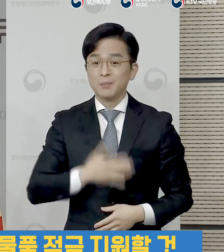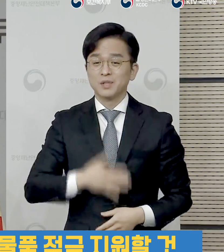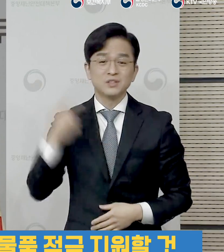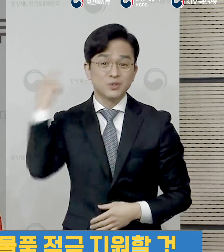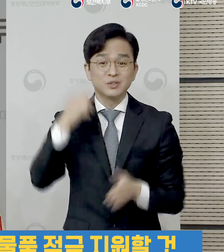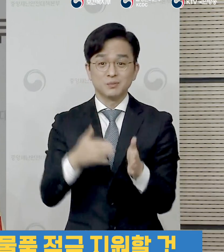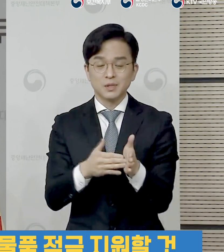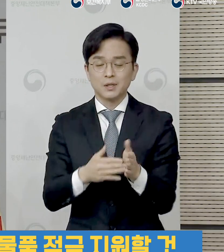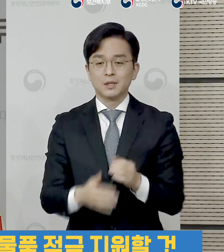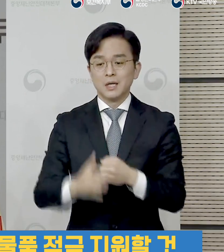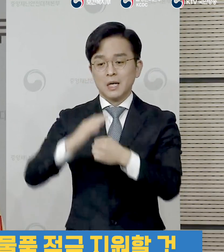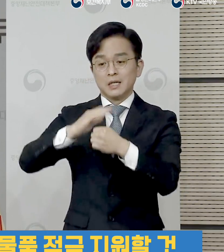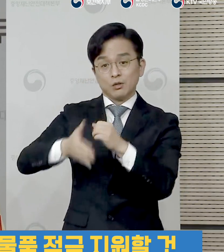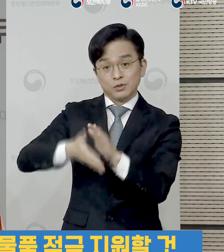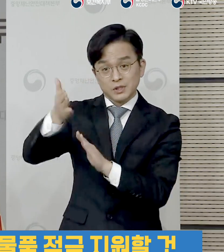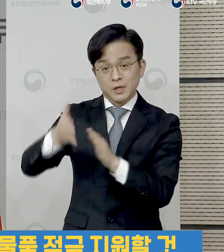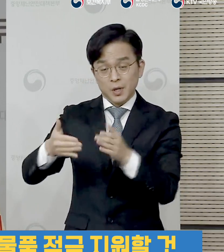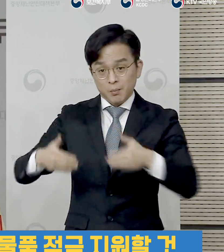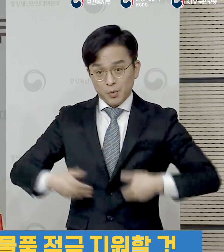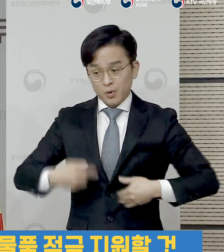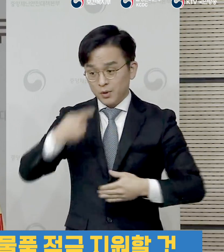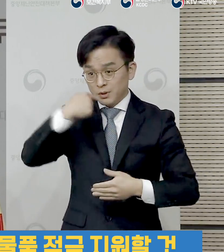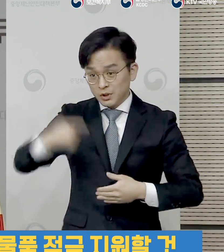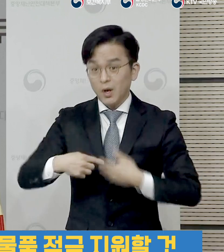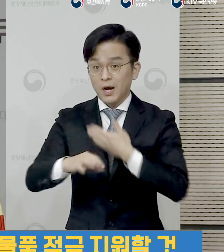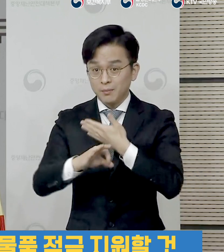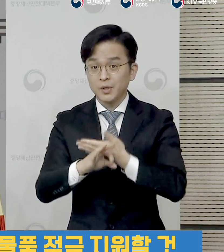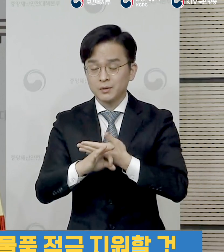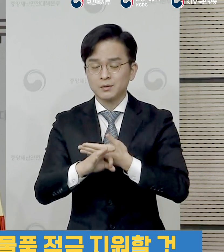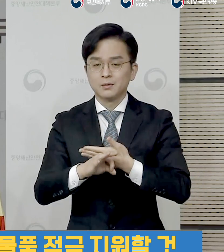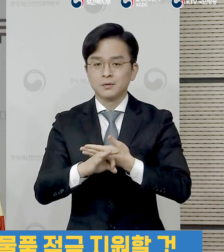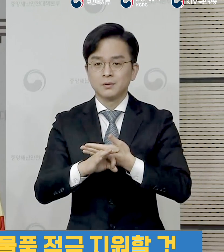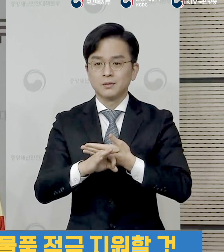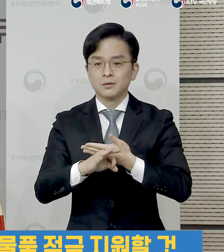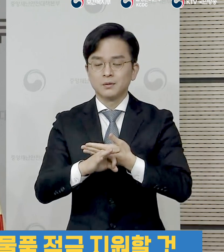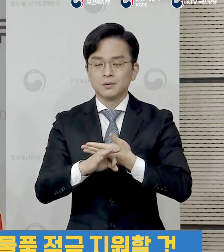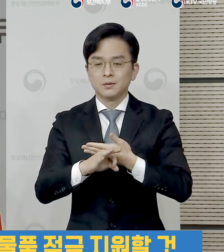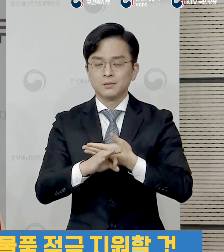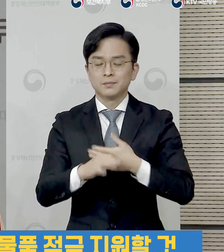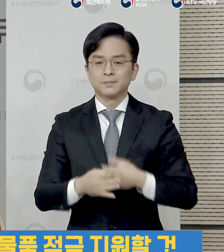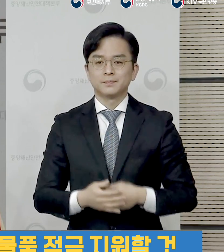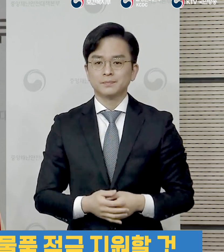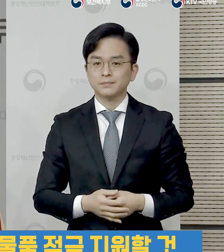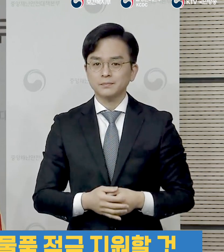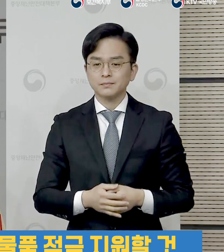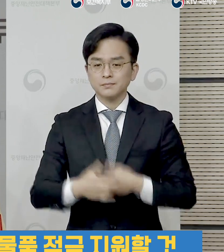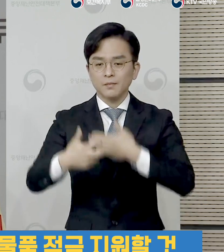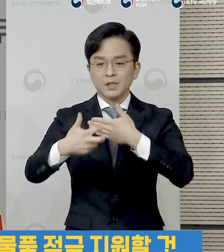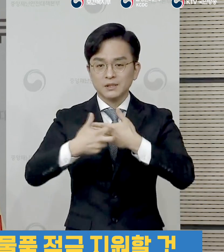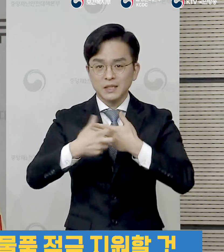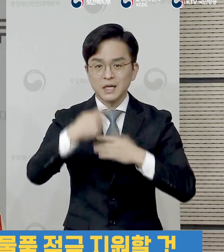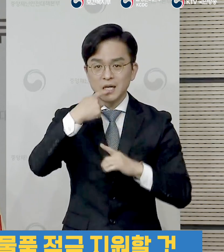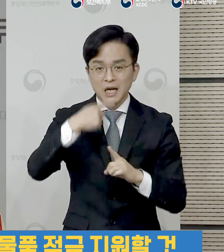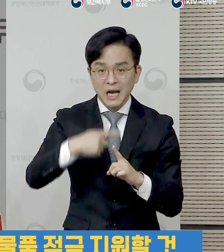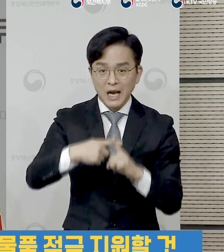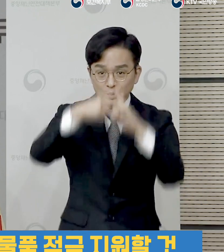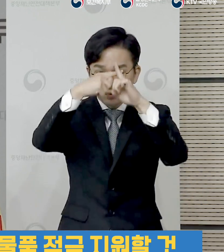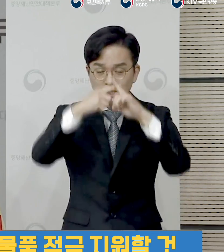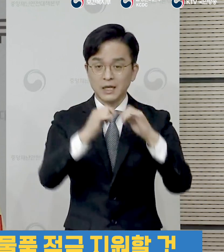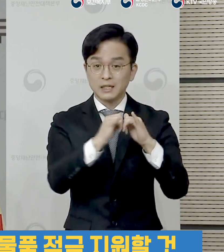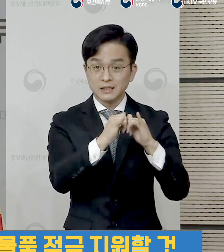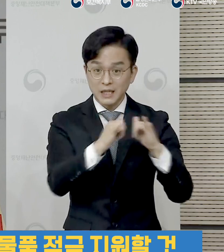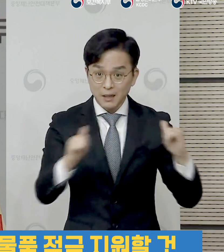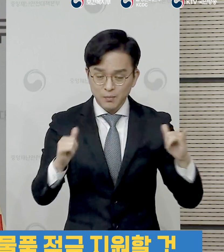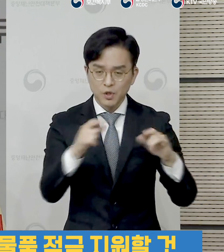확진 환자의 중증도 분류와 대기 중의 의학적 관리를 위한 의사, 간호사 등 의료